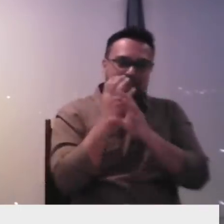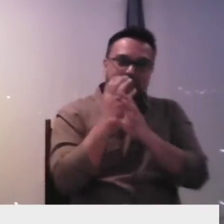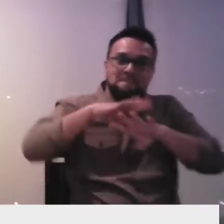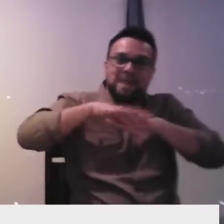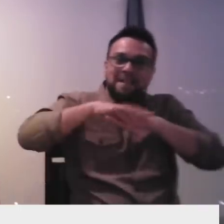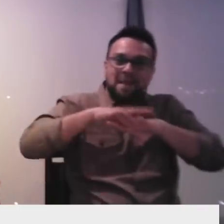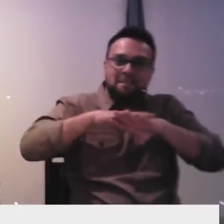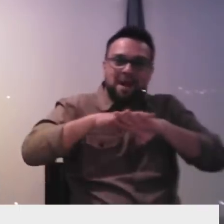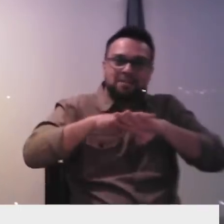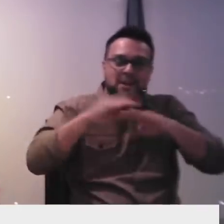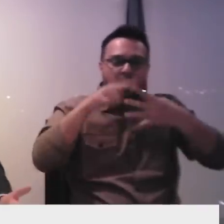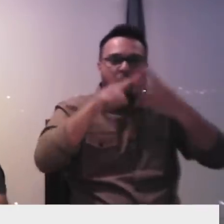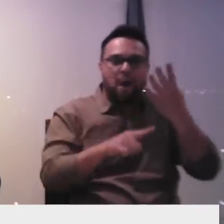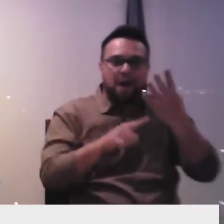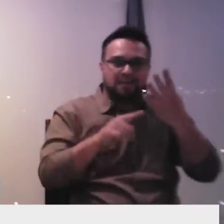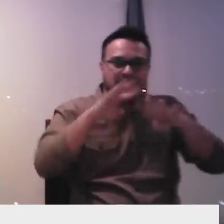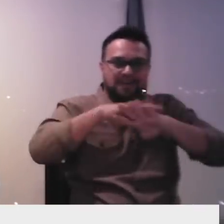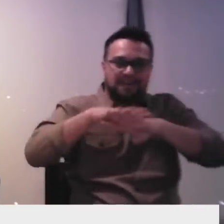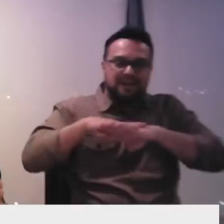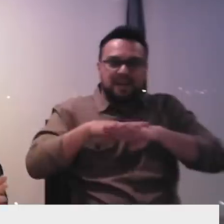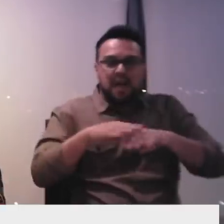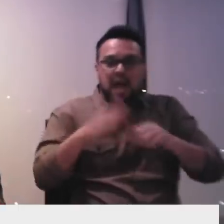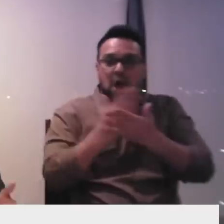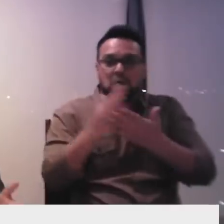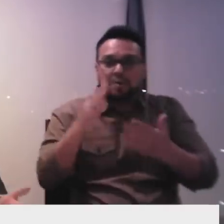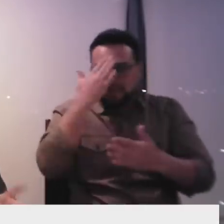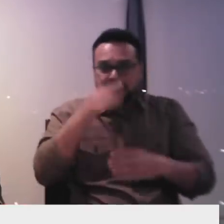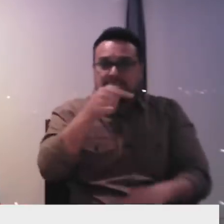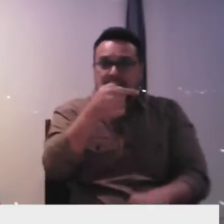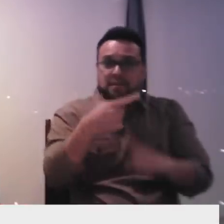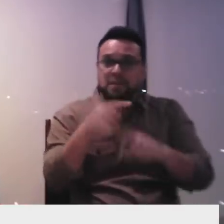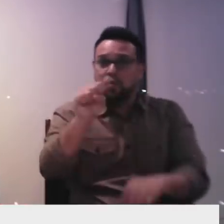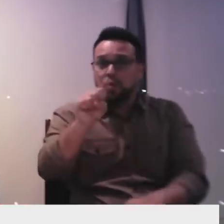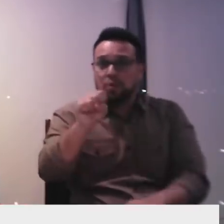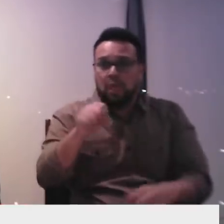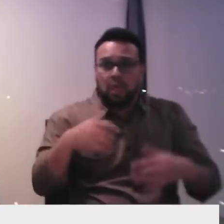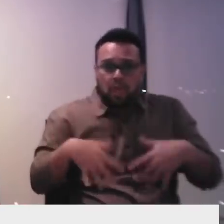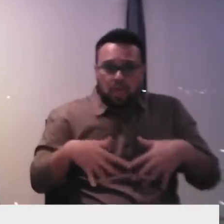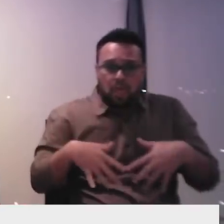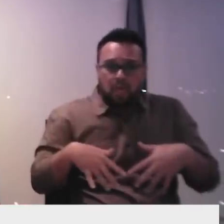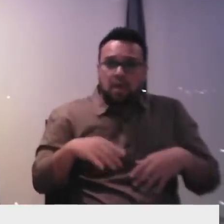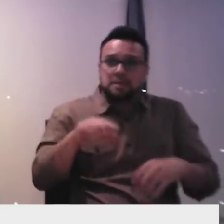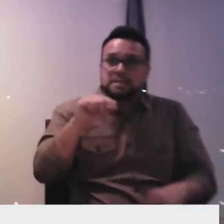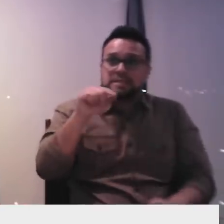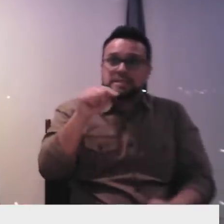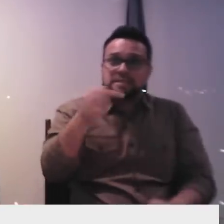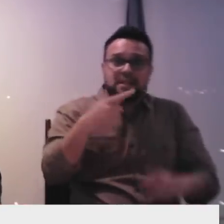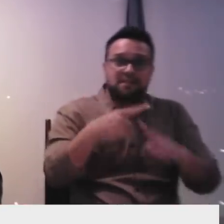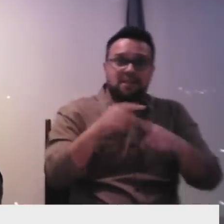hoje muita gente com a nona série, não sabe a tabuada. 7x8, bicho pega. 7x8, Funduzinho?